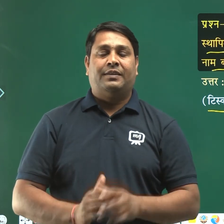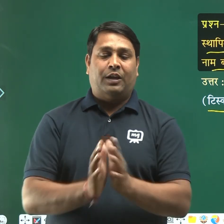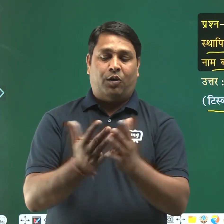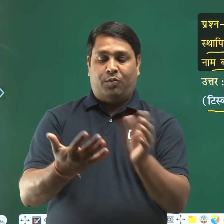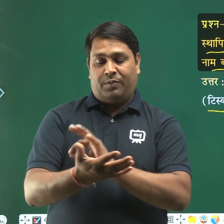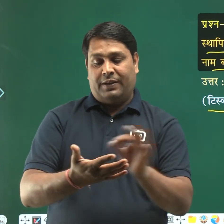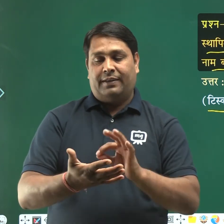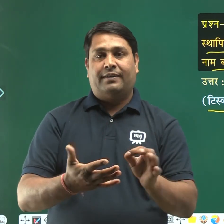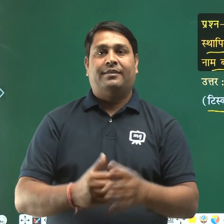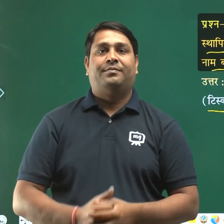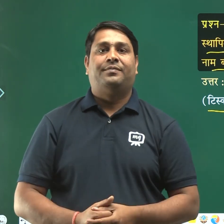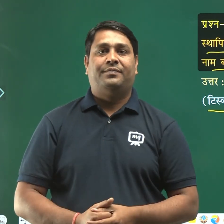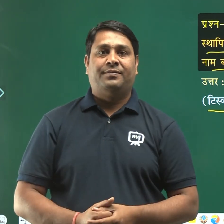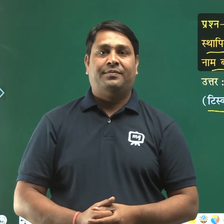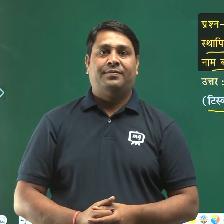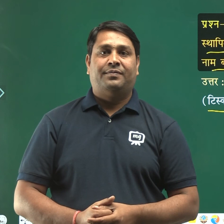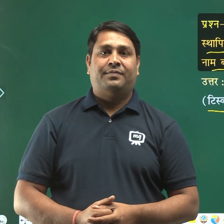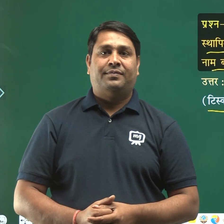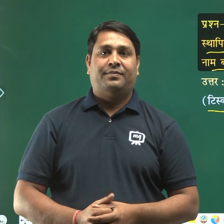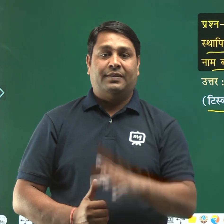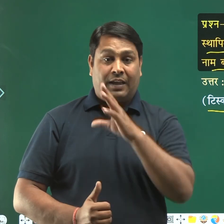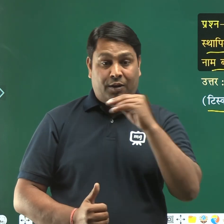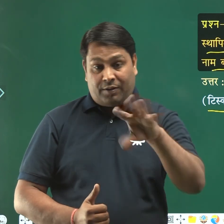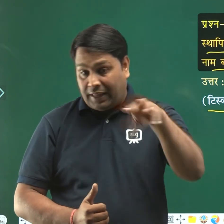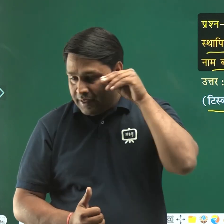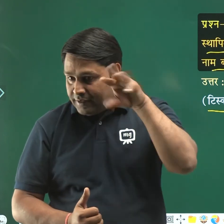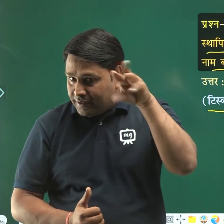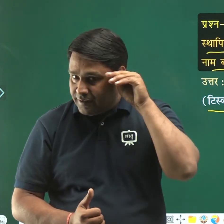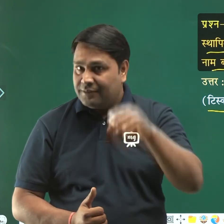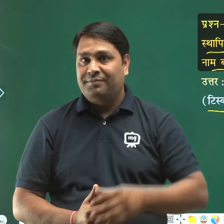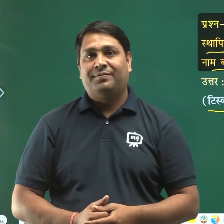कॉपी में लिखना और याद करना।